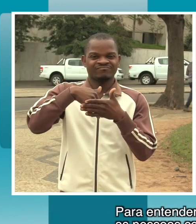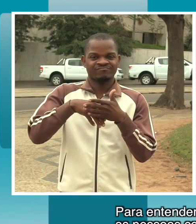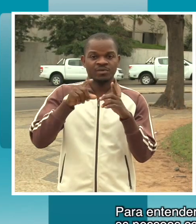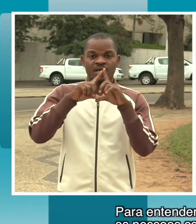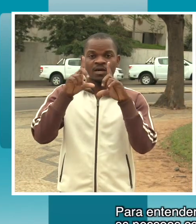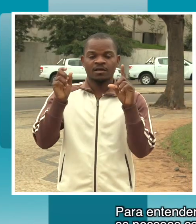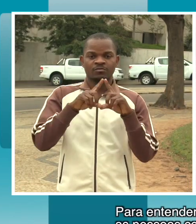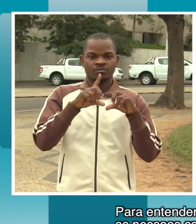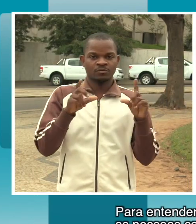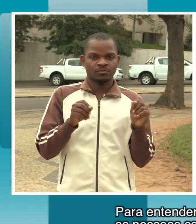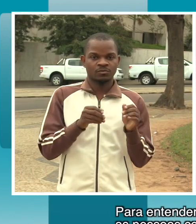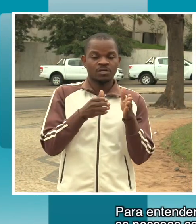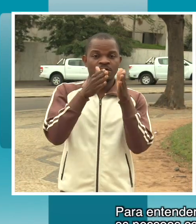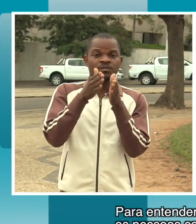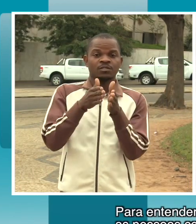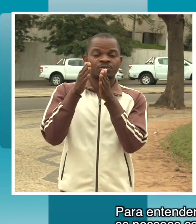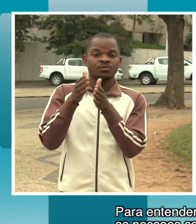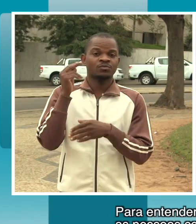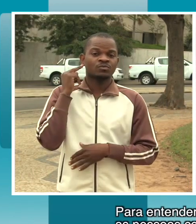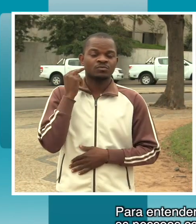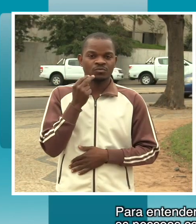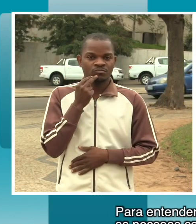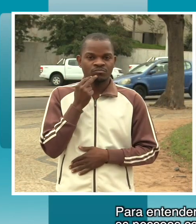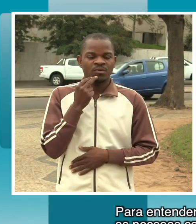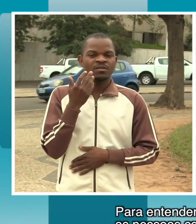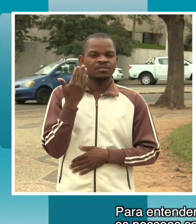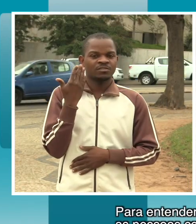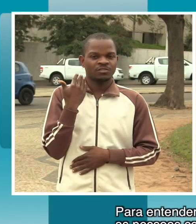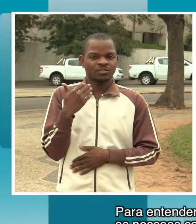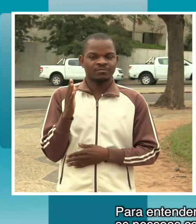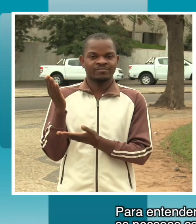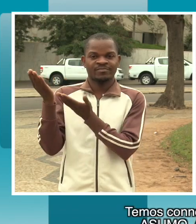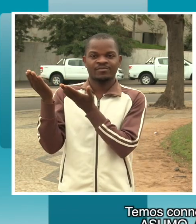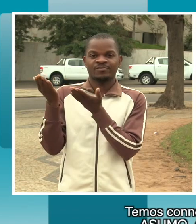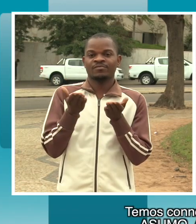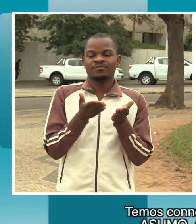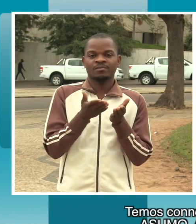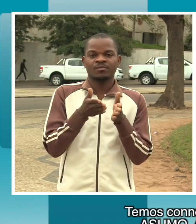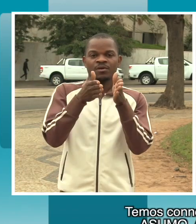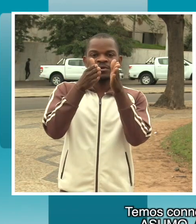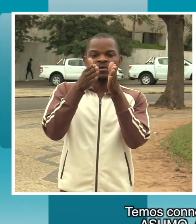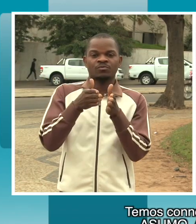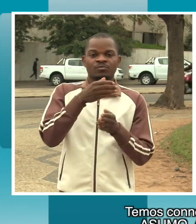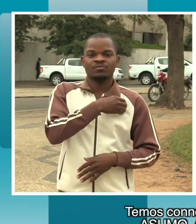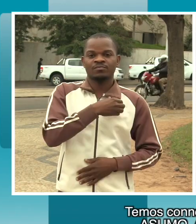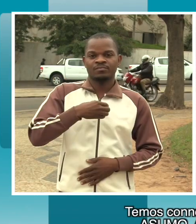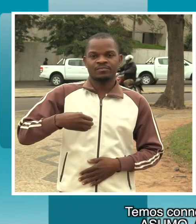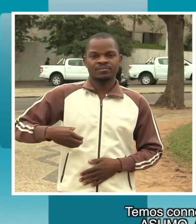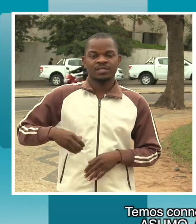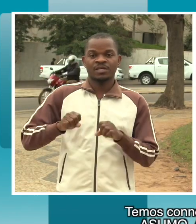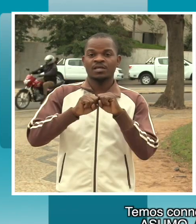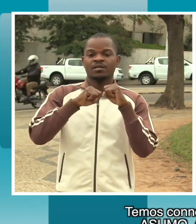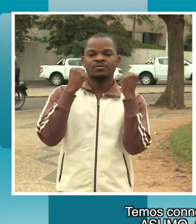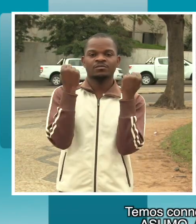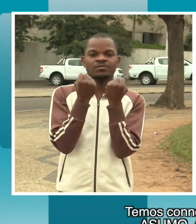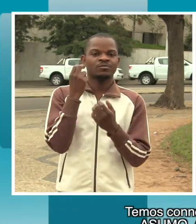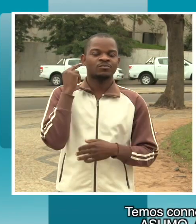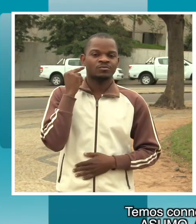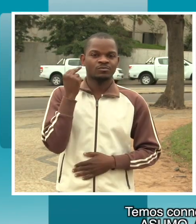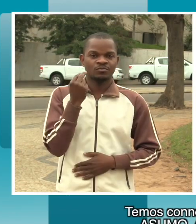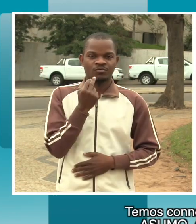entender mais sobre estes assuntos, sobre as pessoas com deficiência auditiva. Temos conosco o presidente